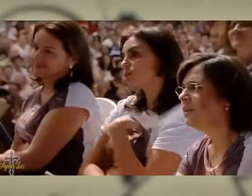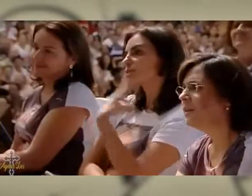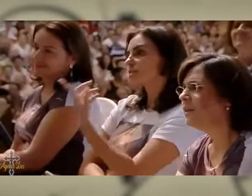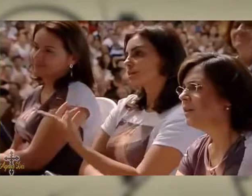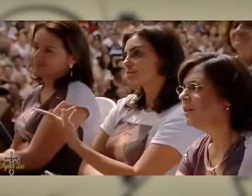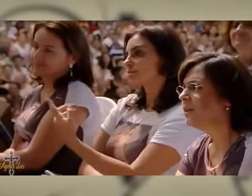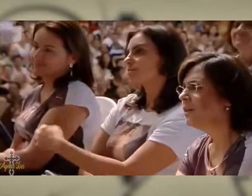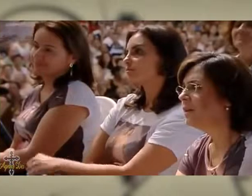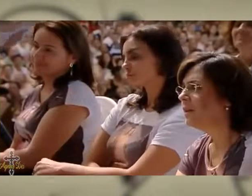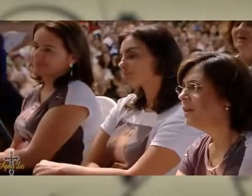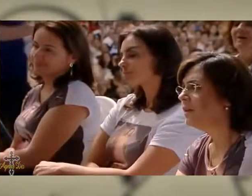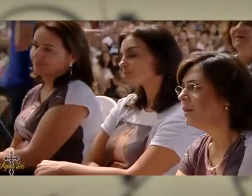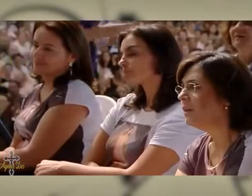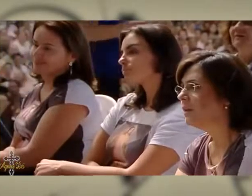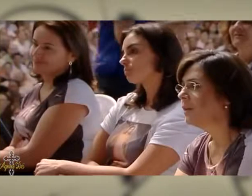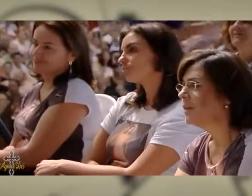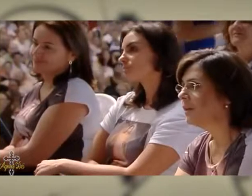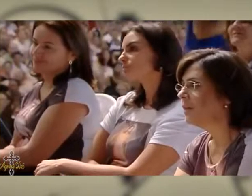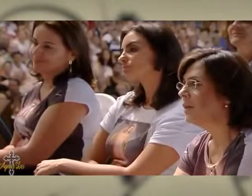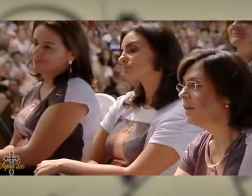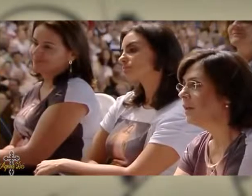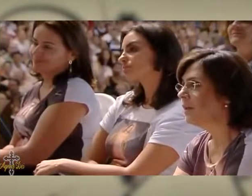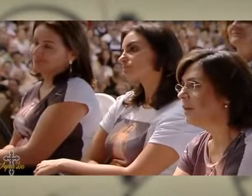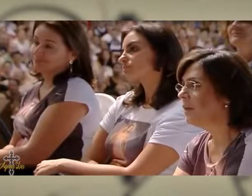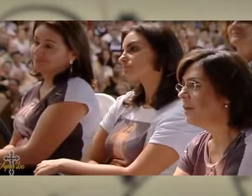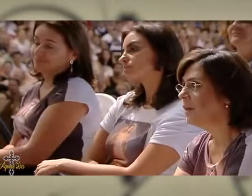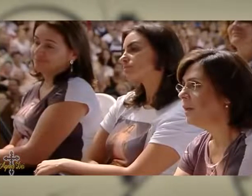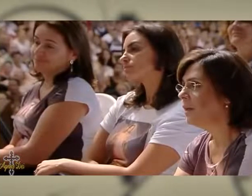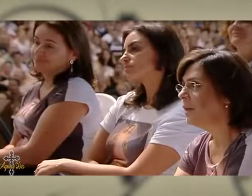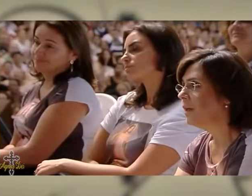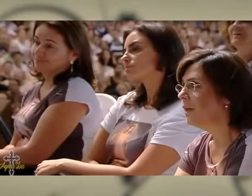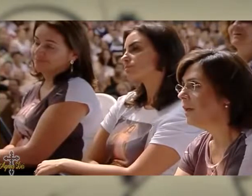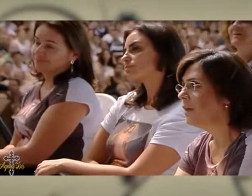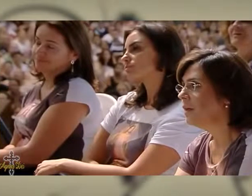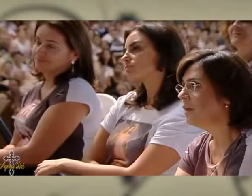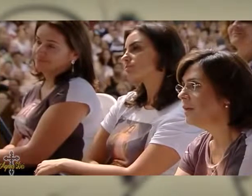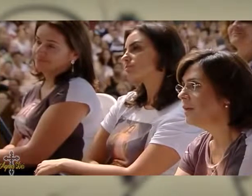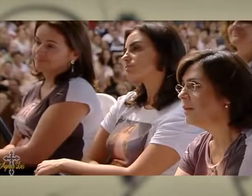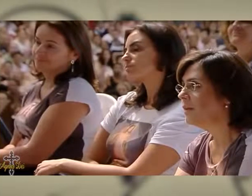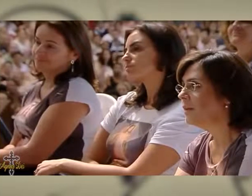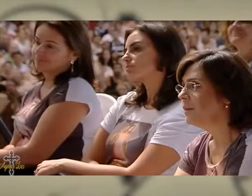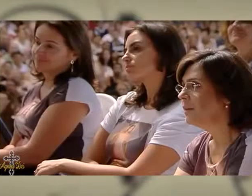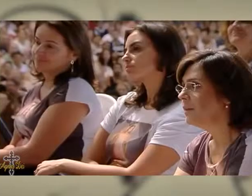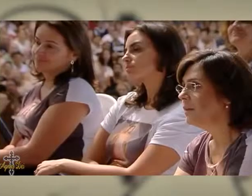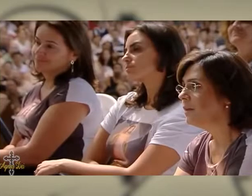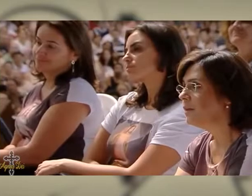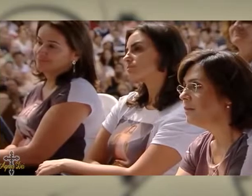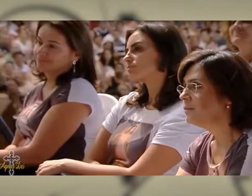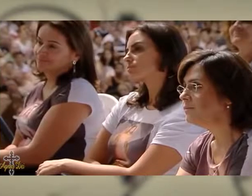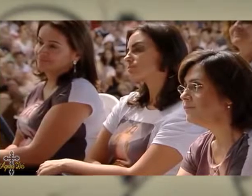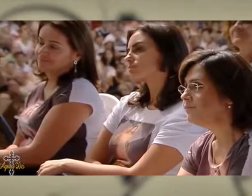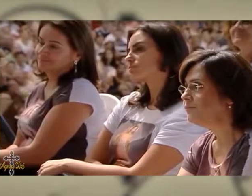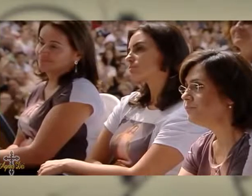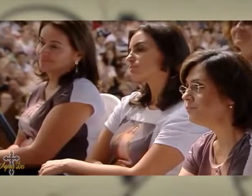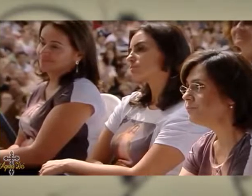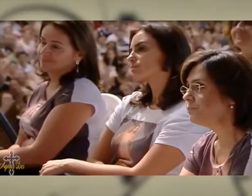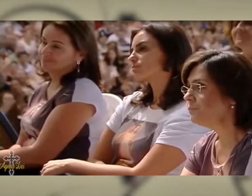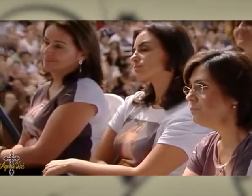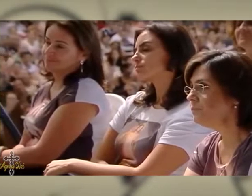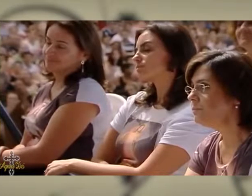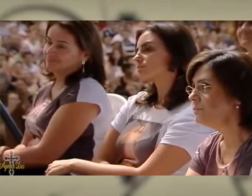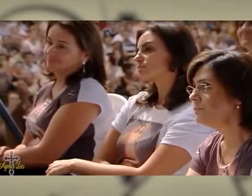imaginou se... Você mais 6, 7. Você já imaginou... Se cada uma se sentir